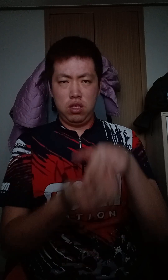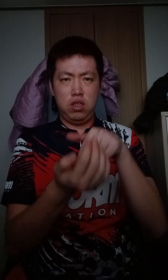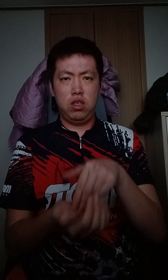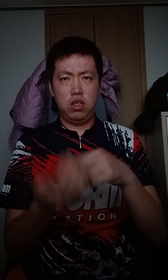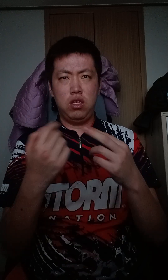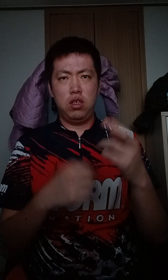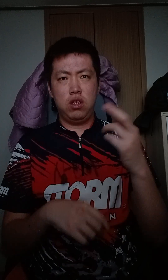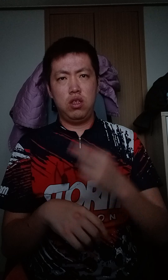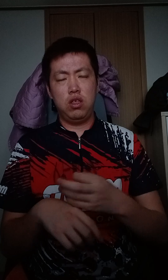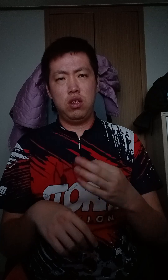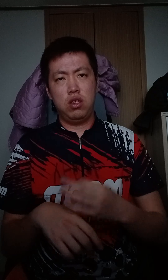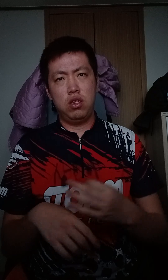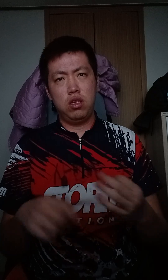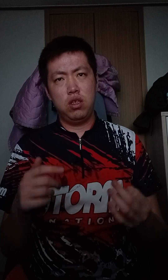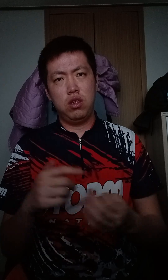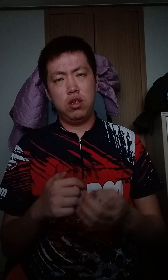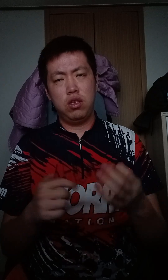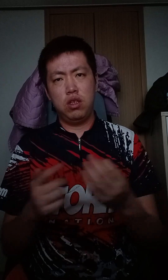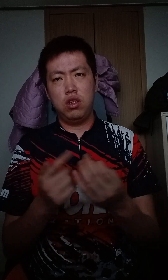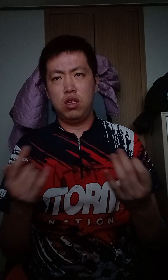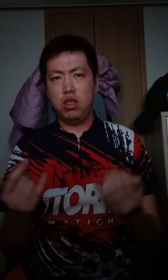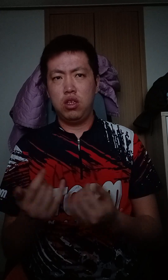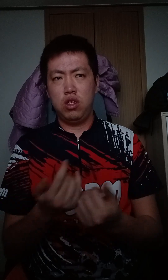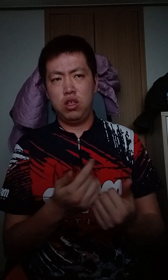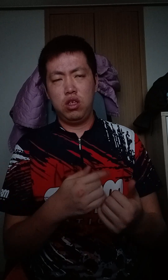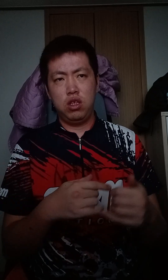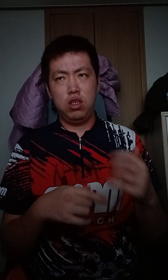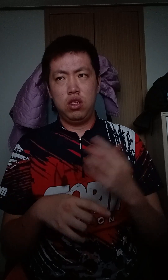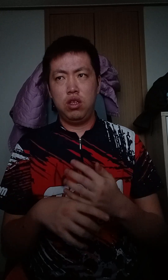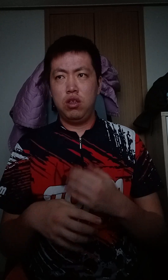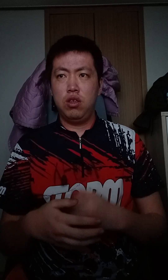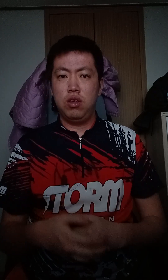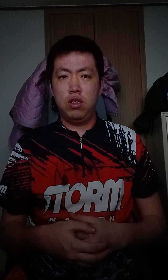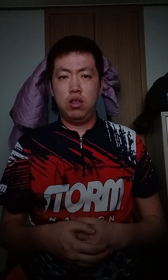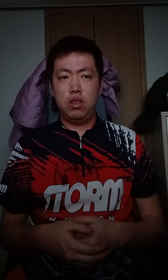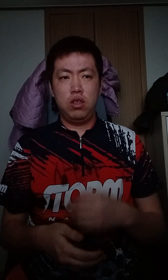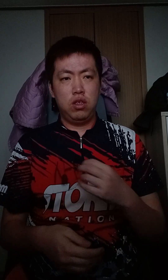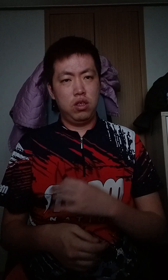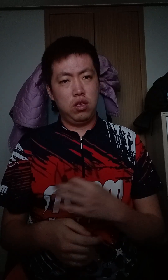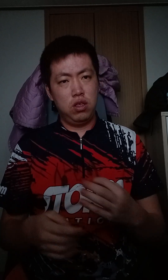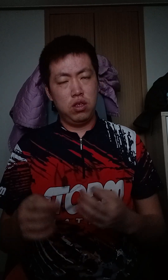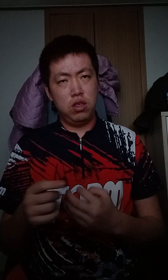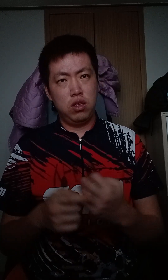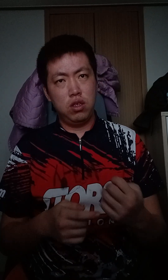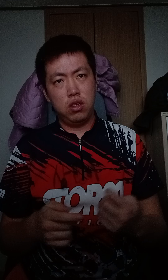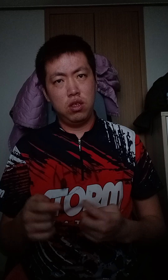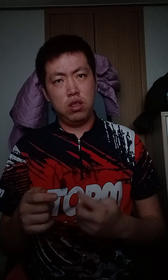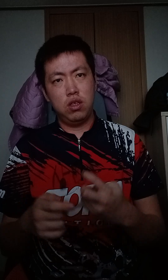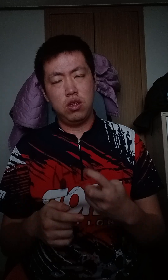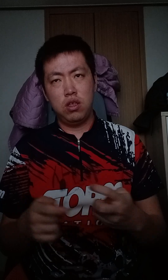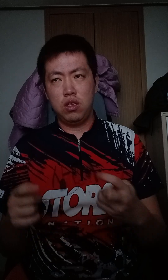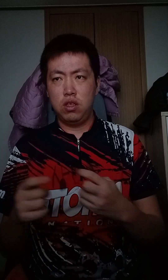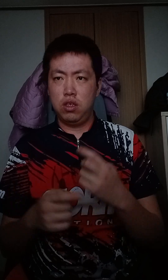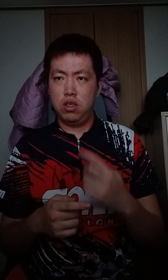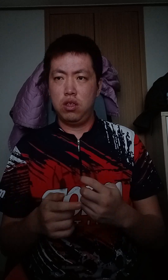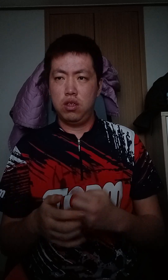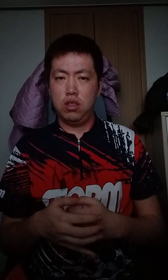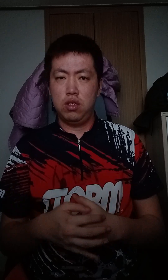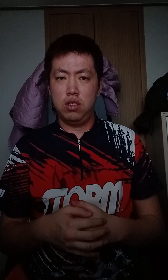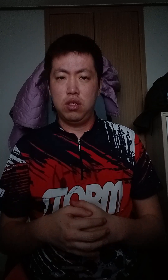이용할 필요가 없는 같은 동 주민일 가능성이 상당히 높아 보이는데 경찰에서 근거가 됐으니까 확인이 되겠죠. 그런데